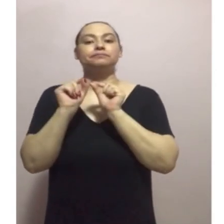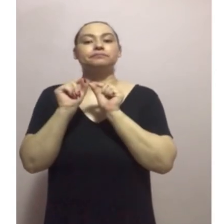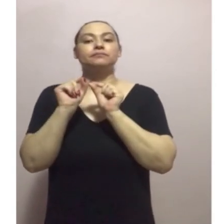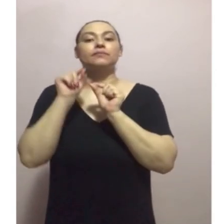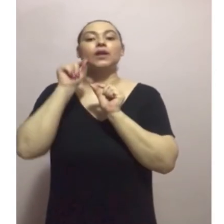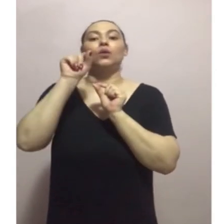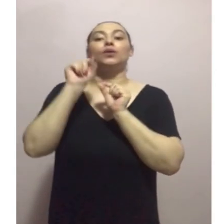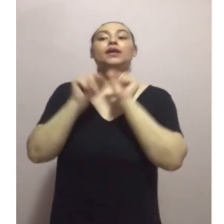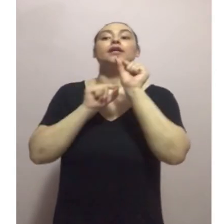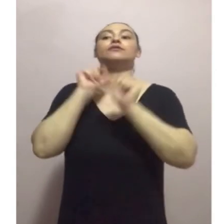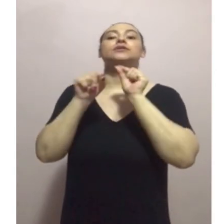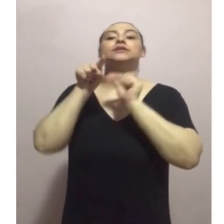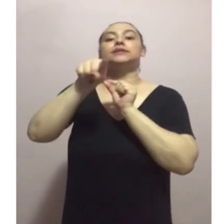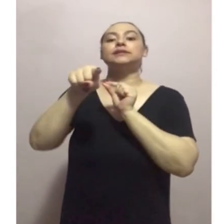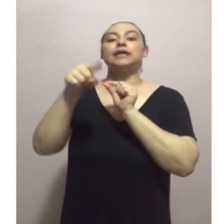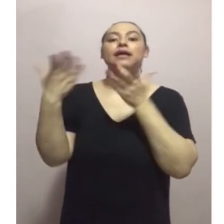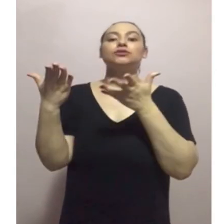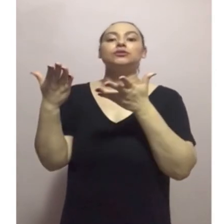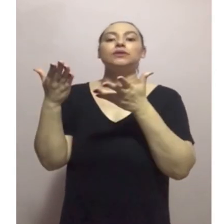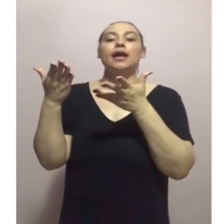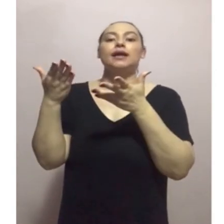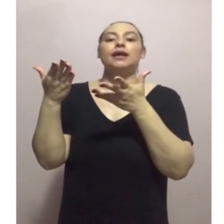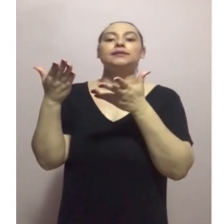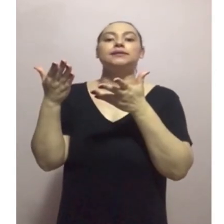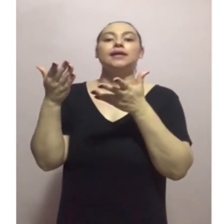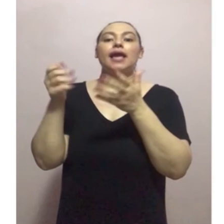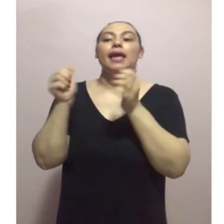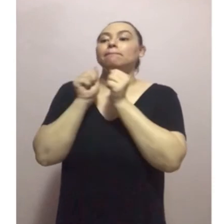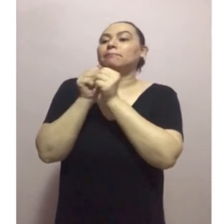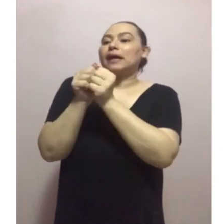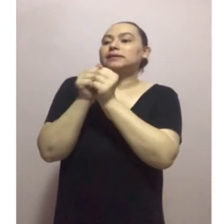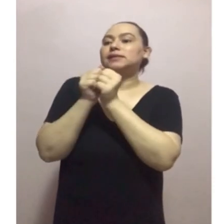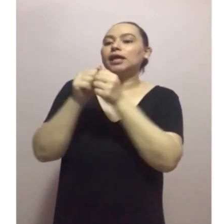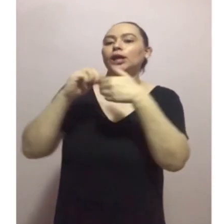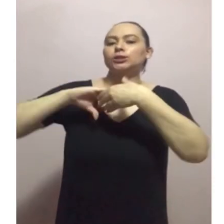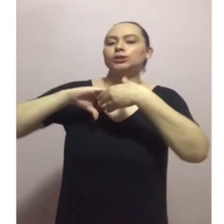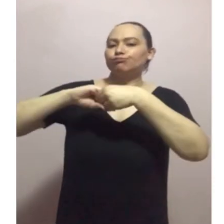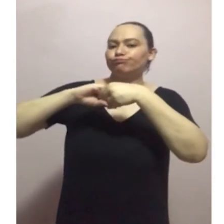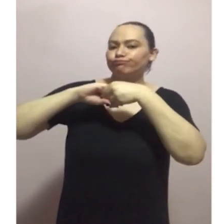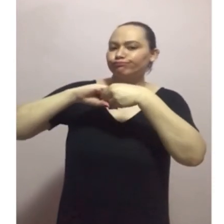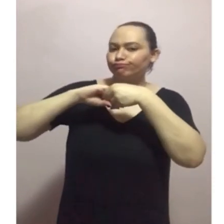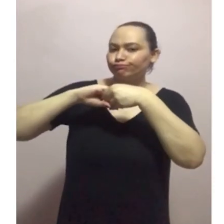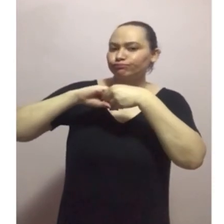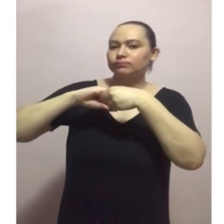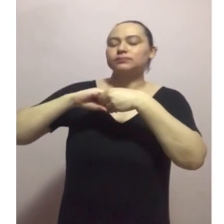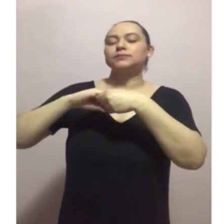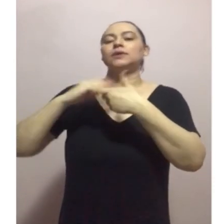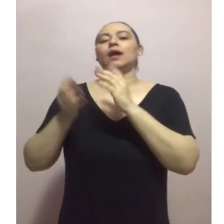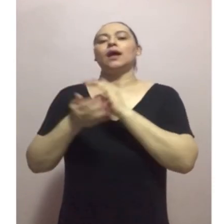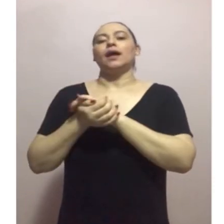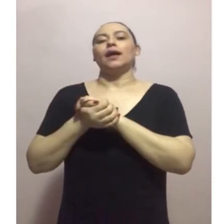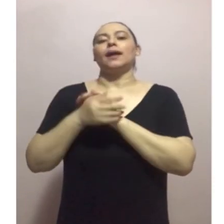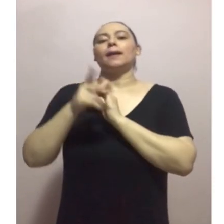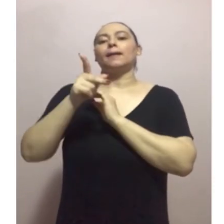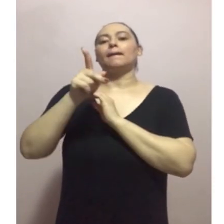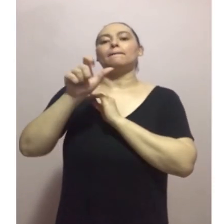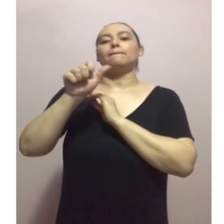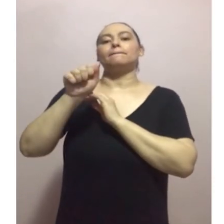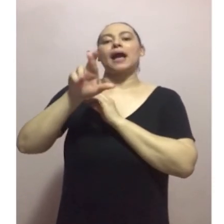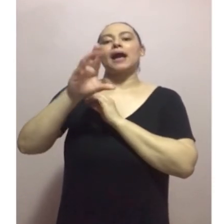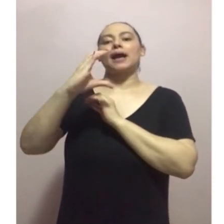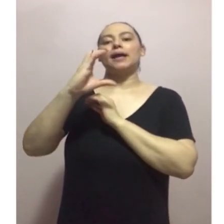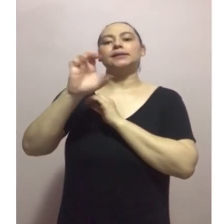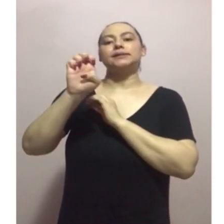que fala assim: o que vocês acham da parceria? Até não sei se tem como a gente voltar aí a pergunta, mas a pessoa, se